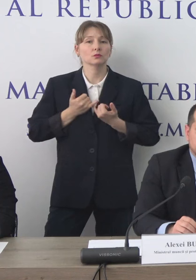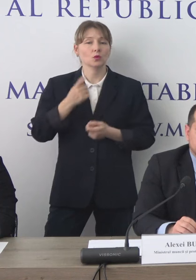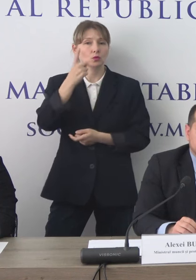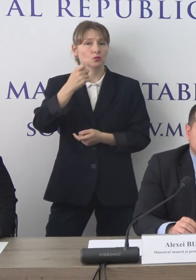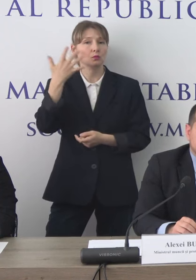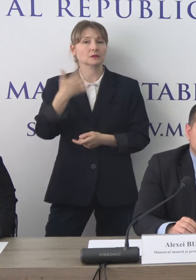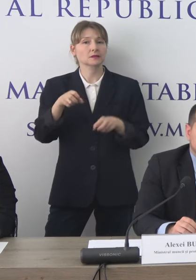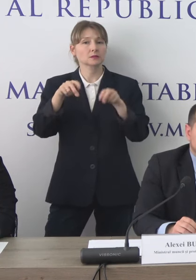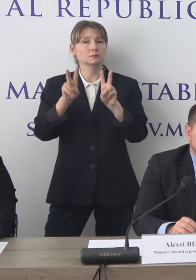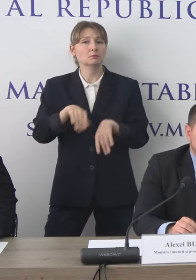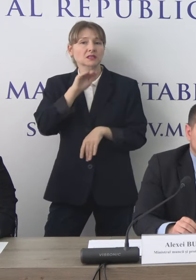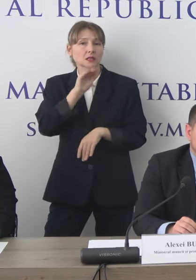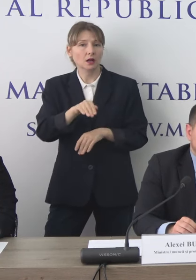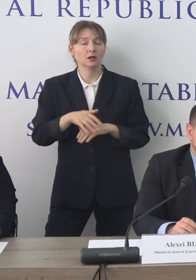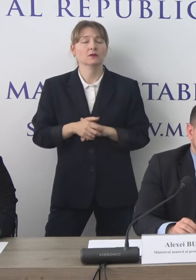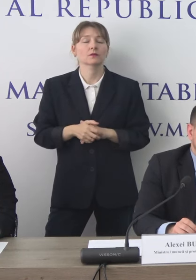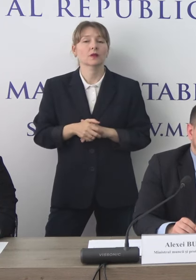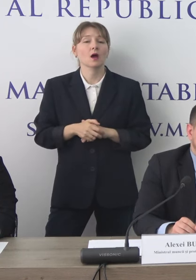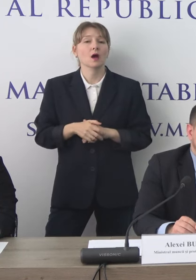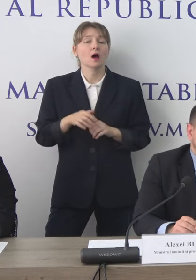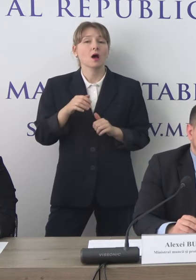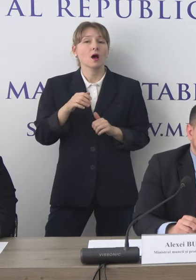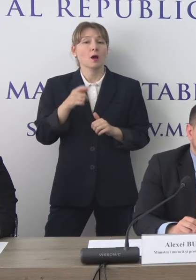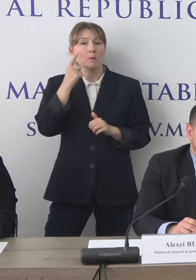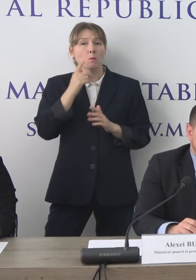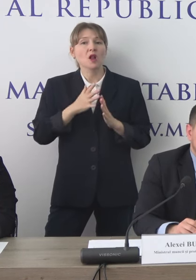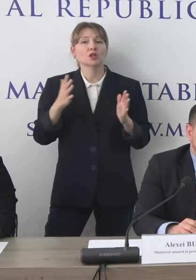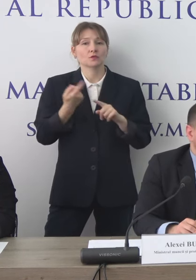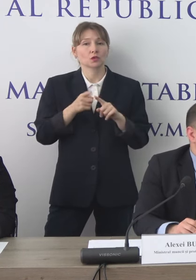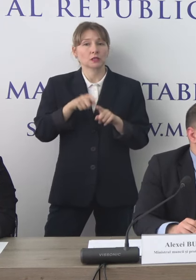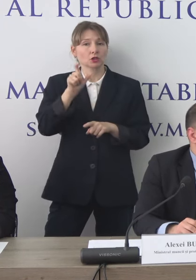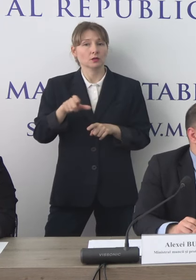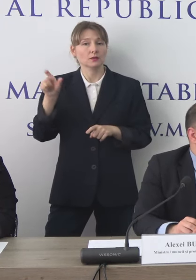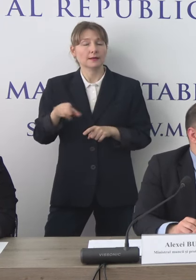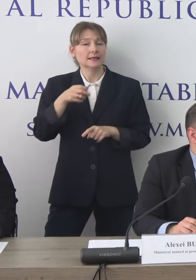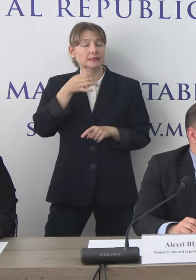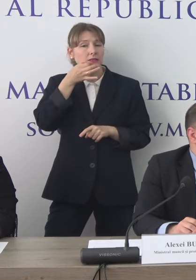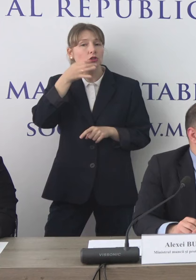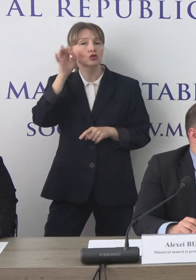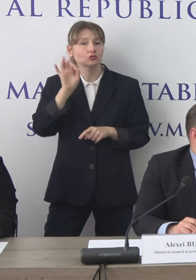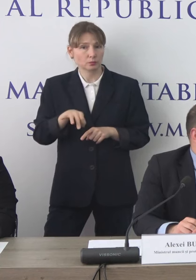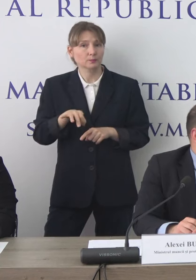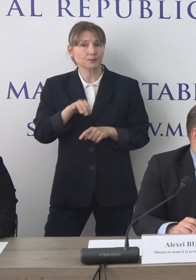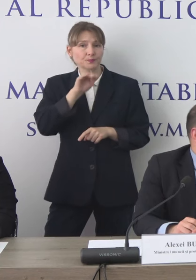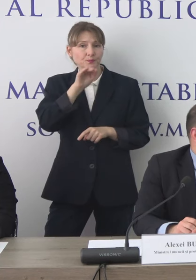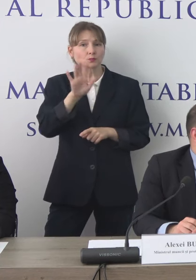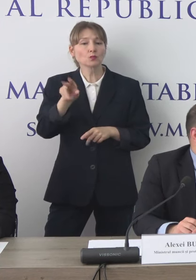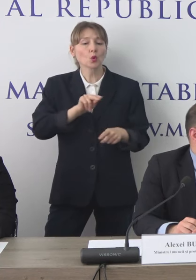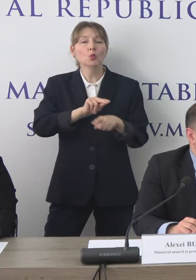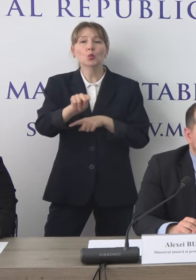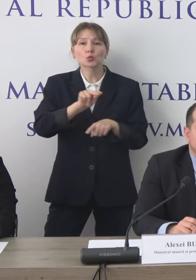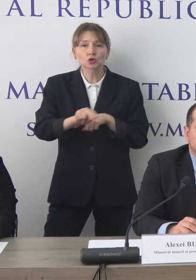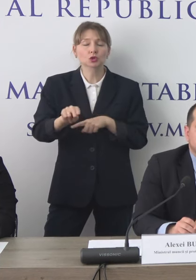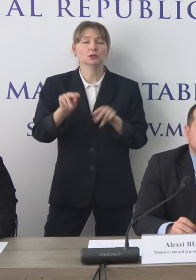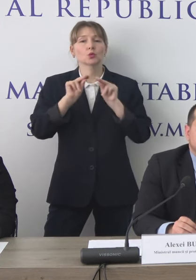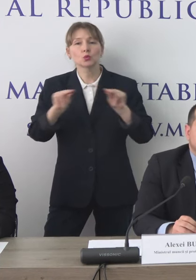specialiști. Majoritatea din acești specialiști vor fi cu experiență de educatori,